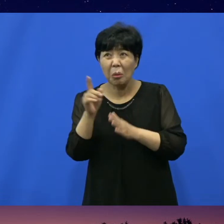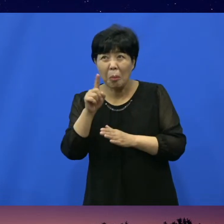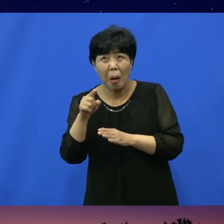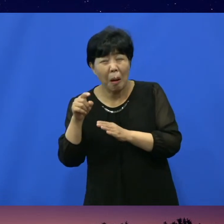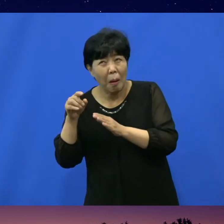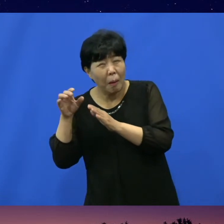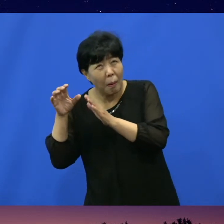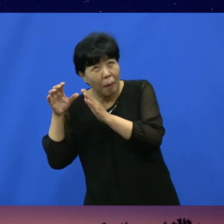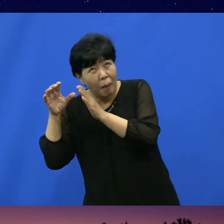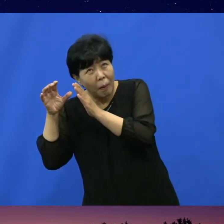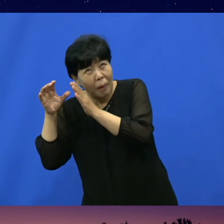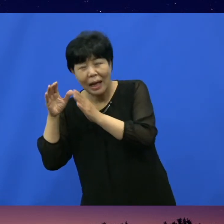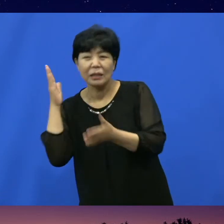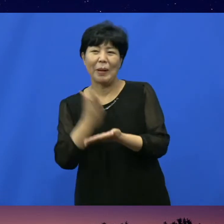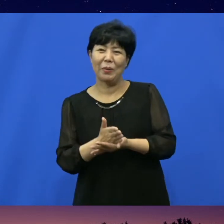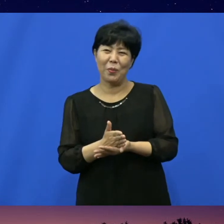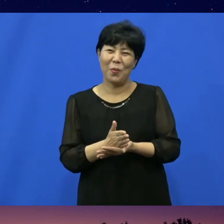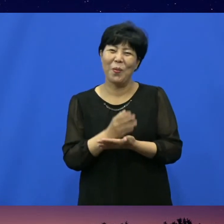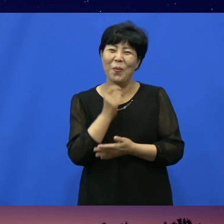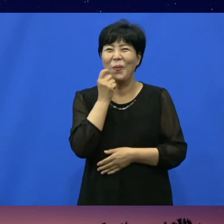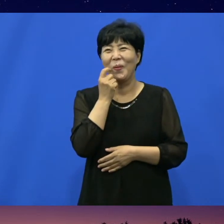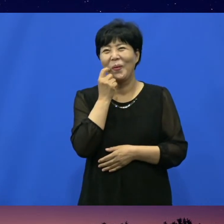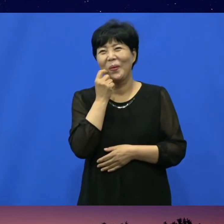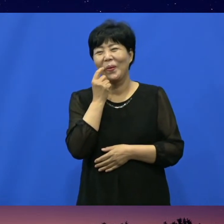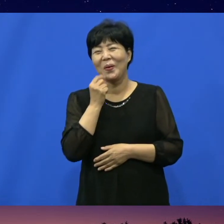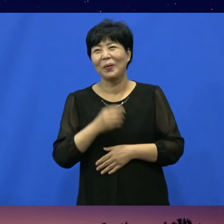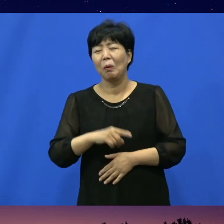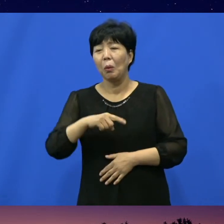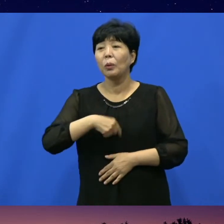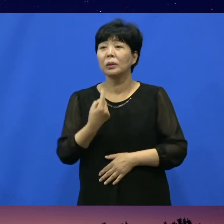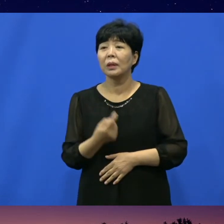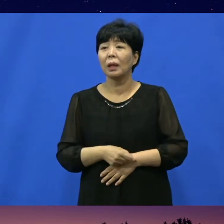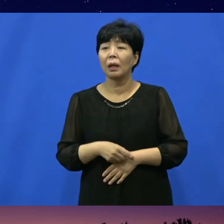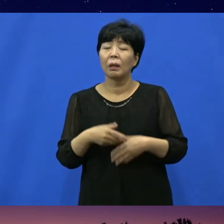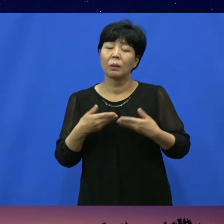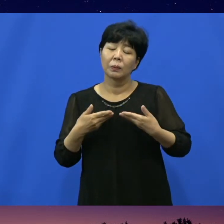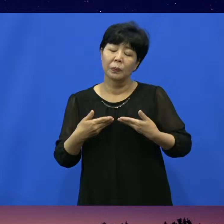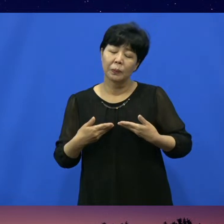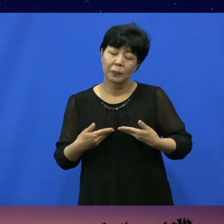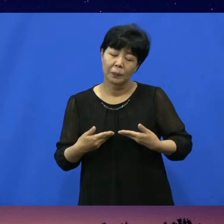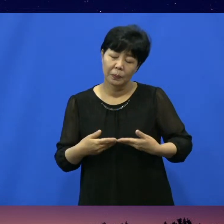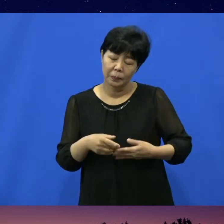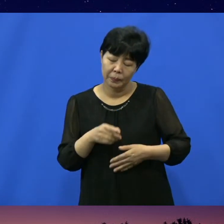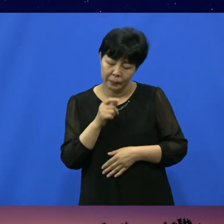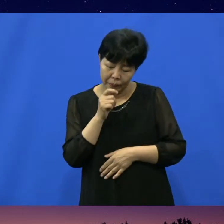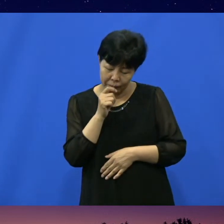다 소리를 해서 기도하는데 자기 혼자 묵상하면서 기도를 깊이 한다면 온통 고수 아닙니다.